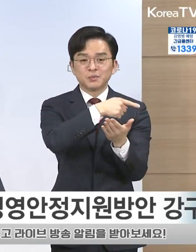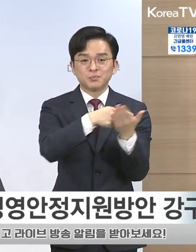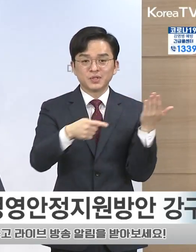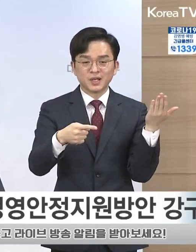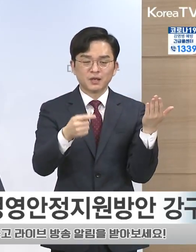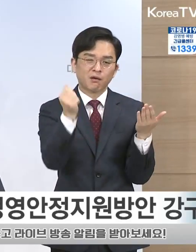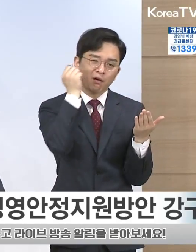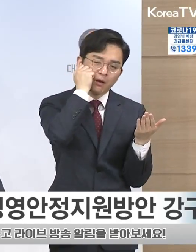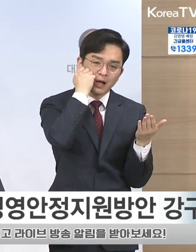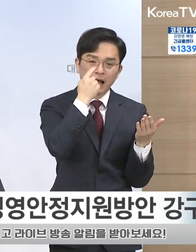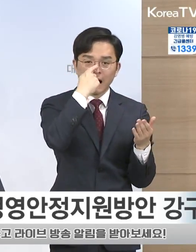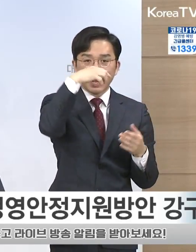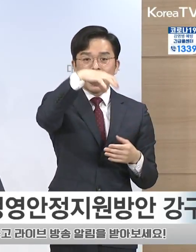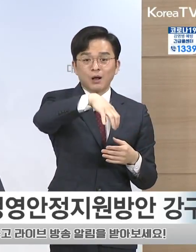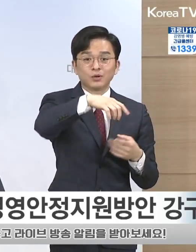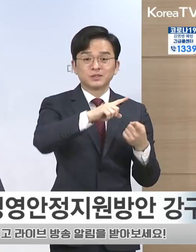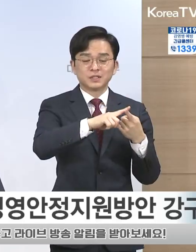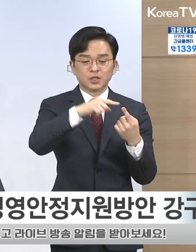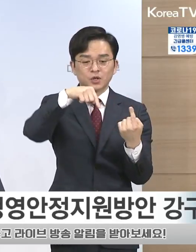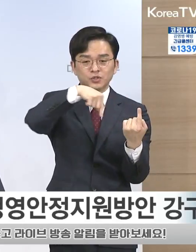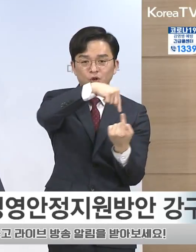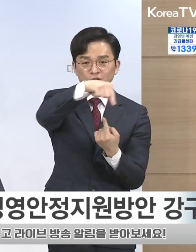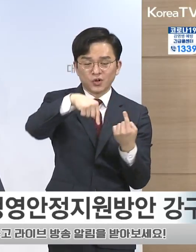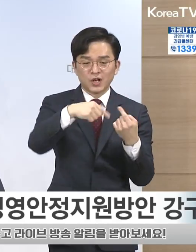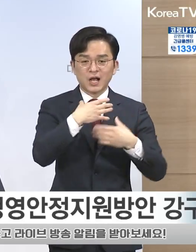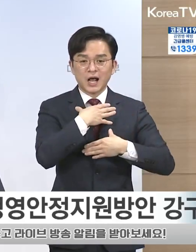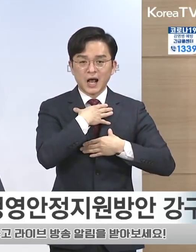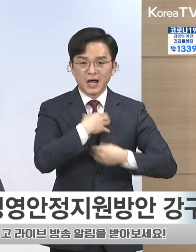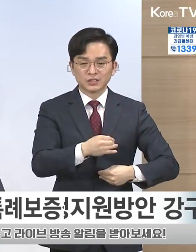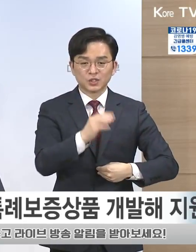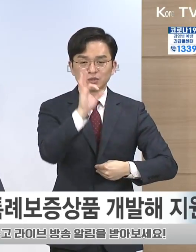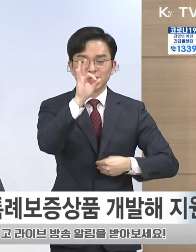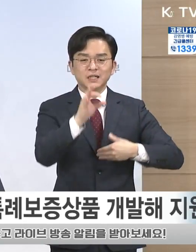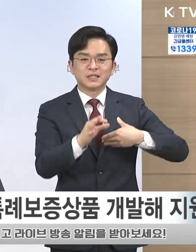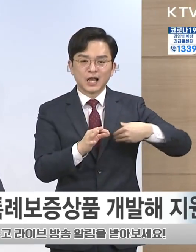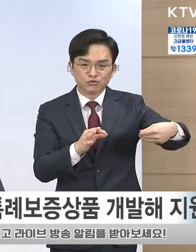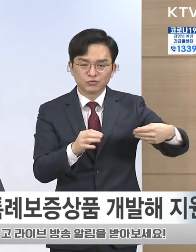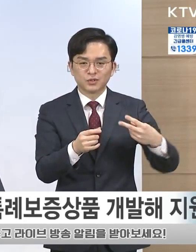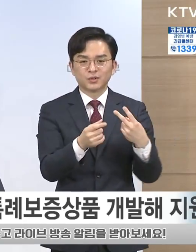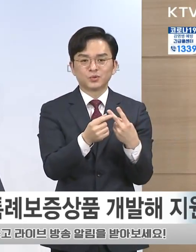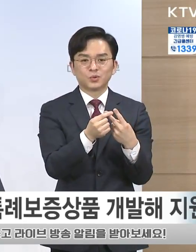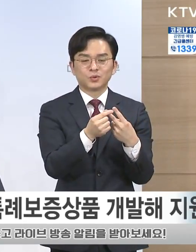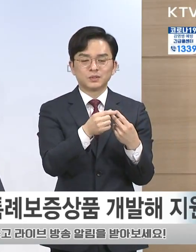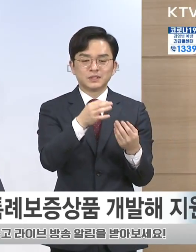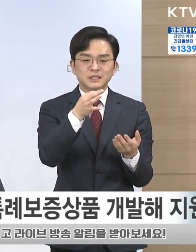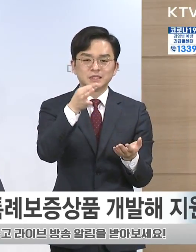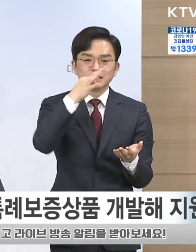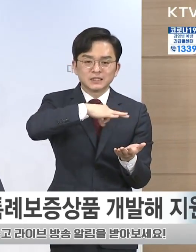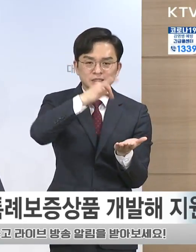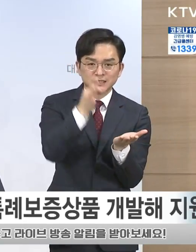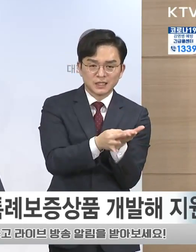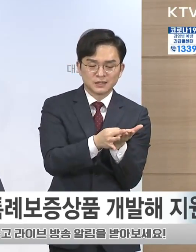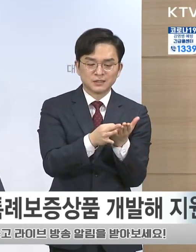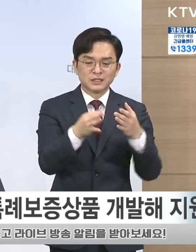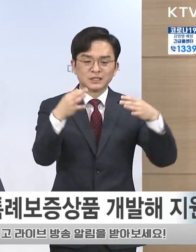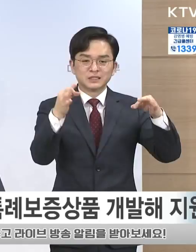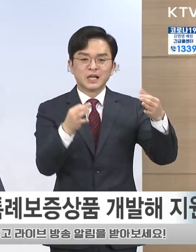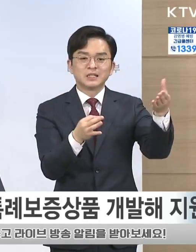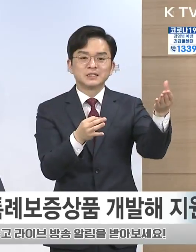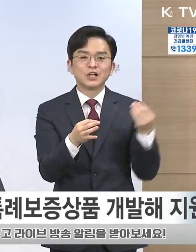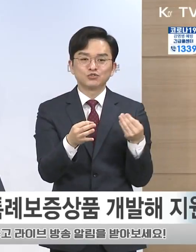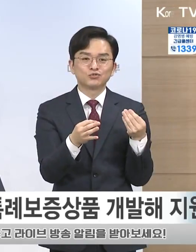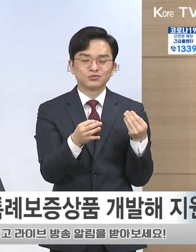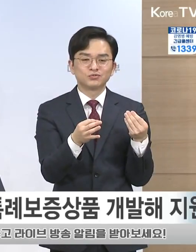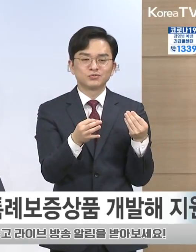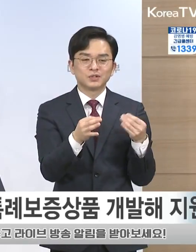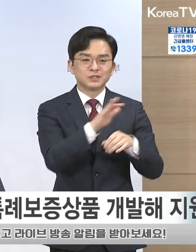소상공인 경영 안전 자금과 소상공인 초저금리 대출을 적극적으로